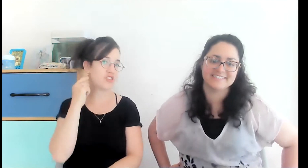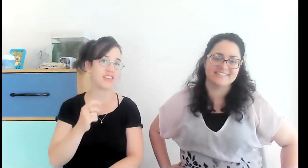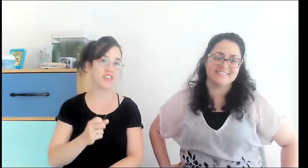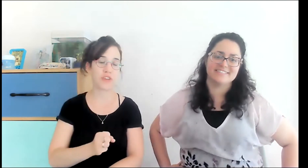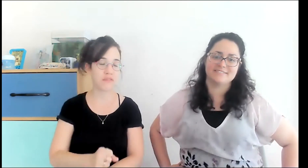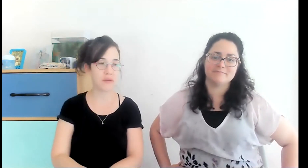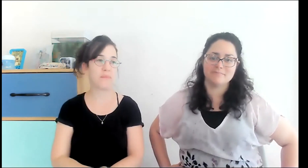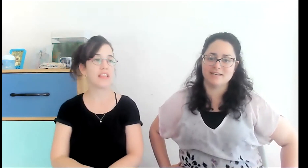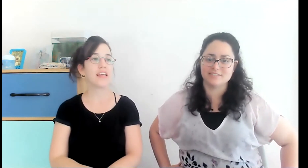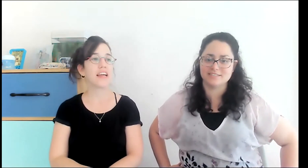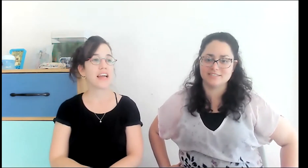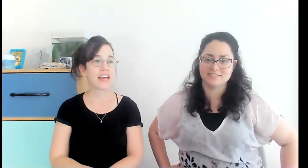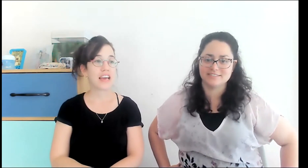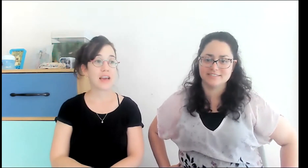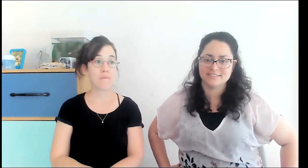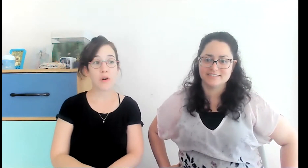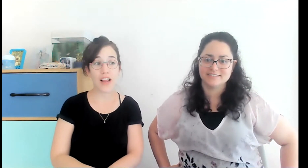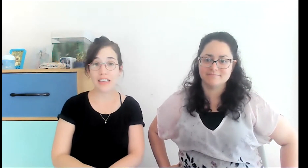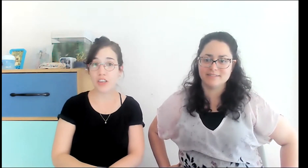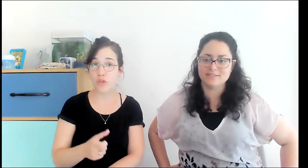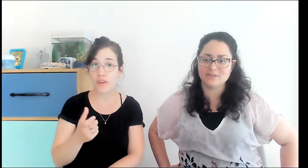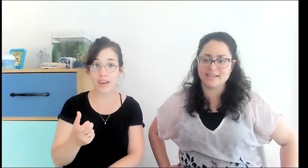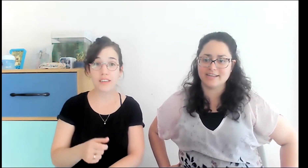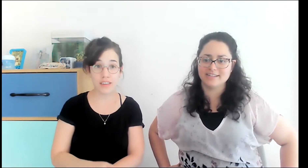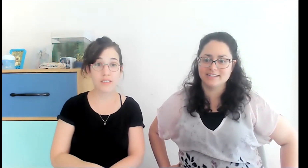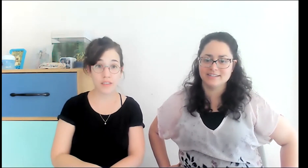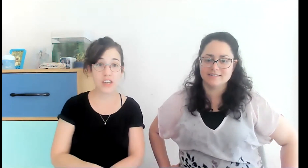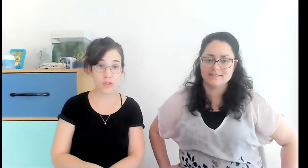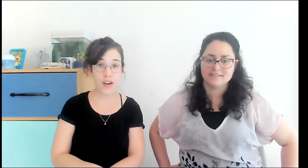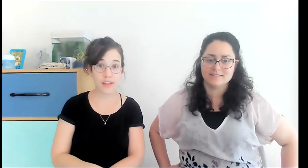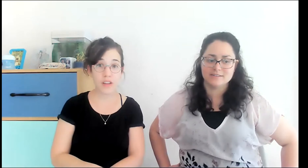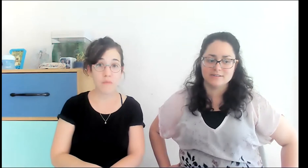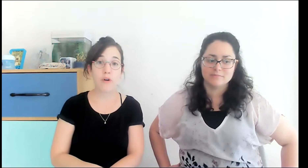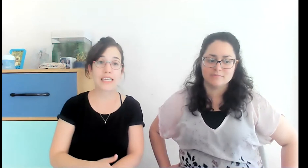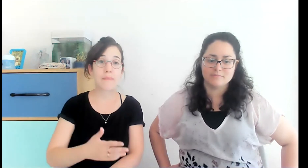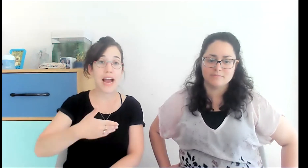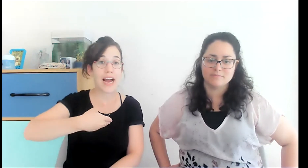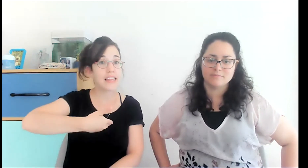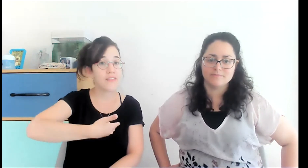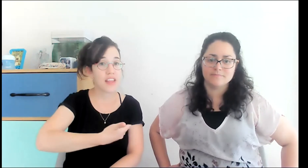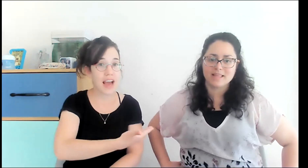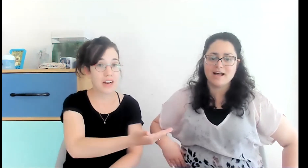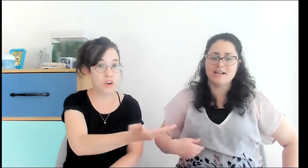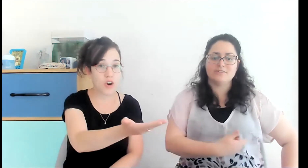איזה שמות יפים. ממש. מעולה. מי עוד זוכר? יש לנו כבר. בואו נעשה ביחד. על כל